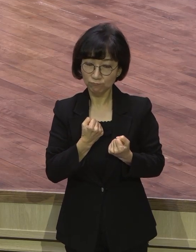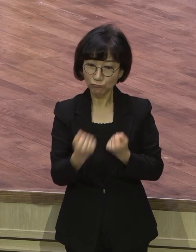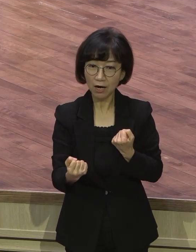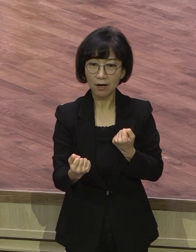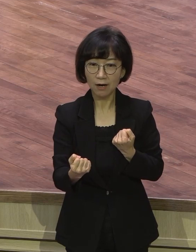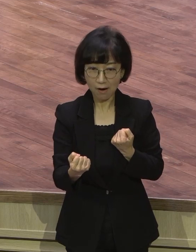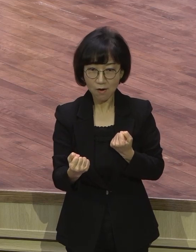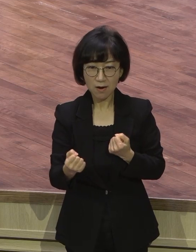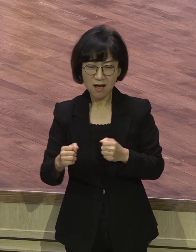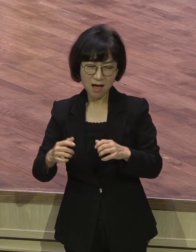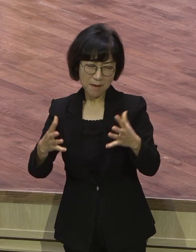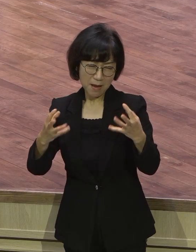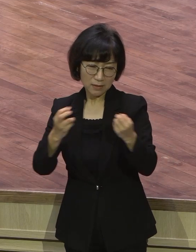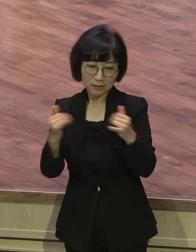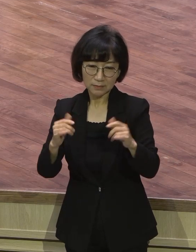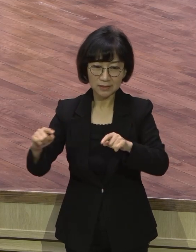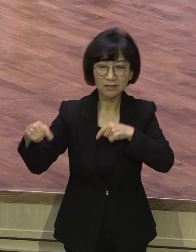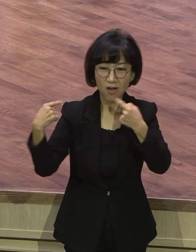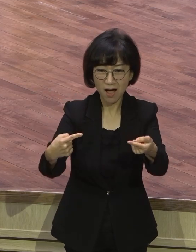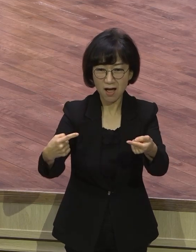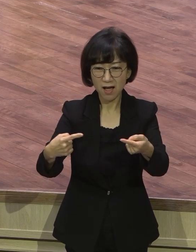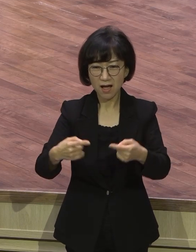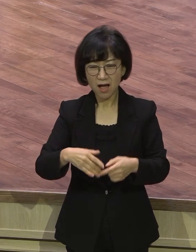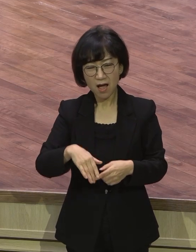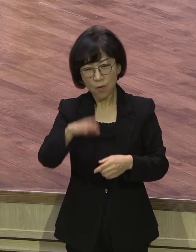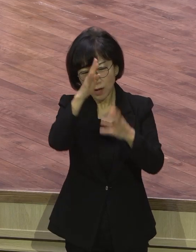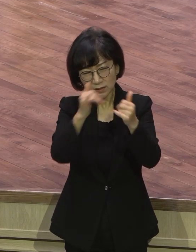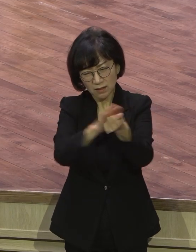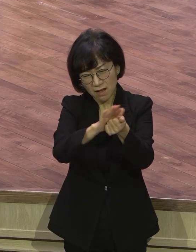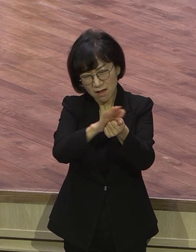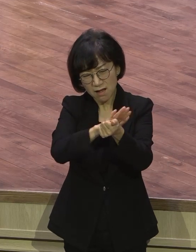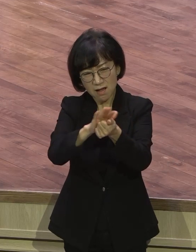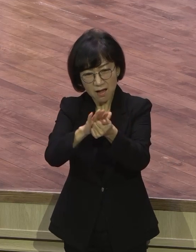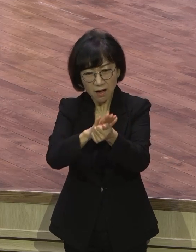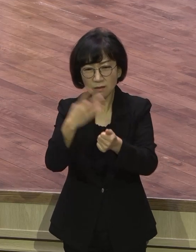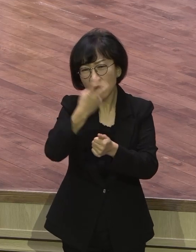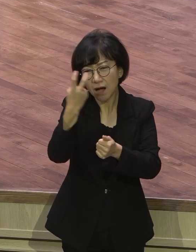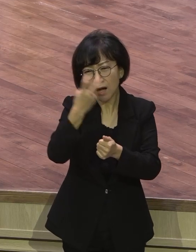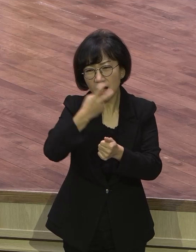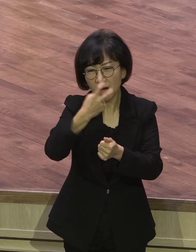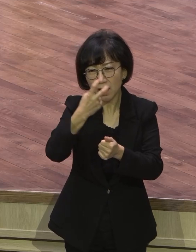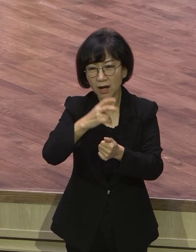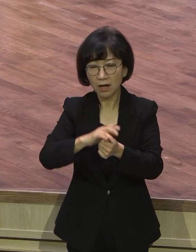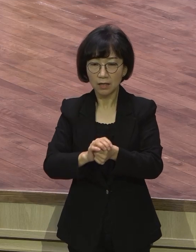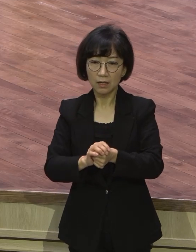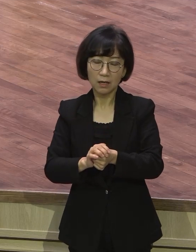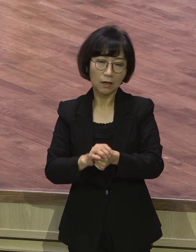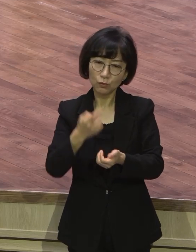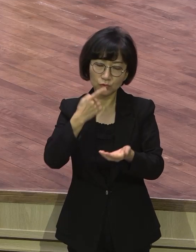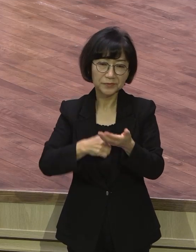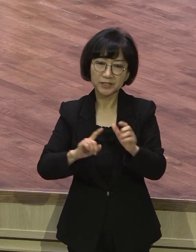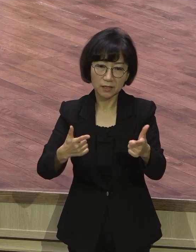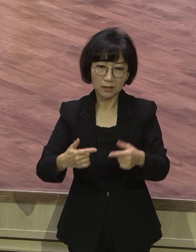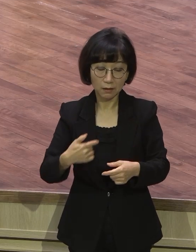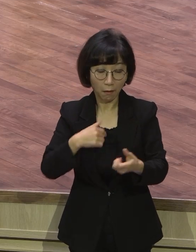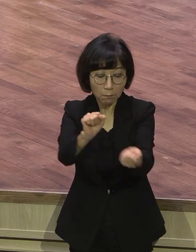불구하고 수많은 환자들을 그들의 목숨을 걸고 돌보았다. 쉬운 말 아닙니다.